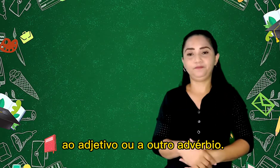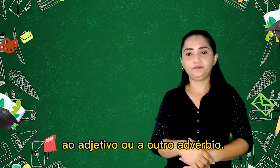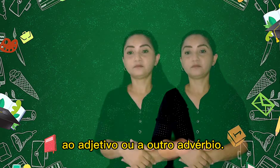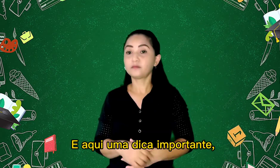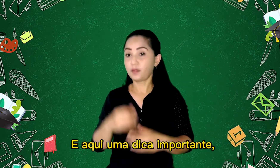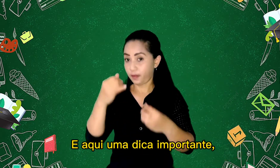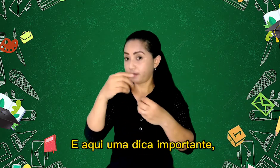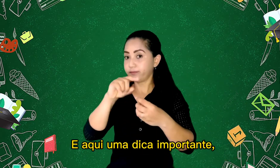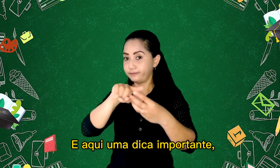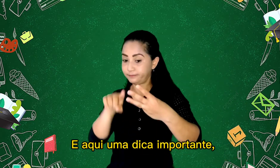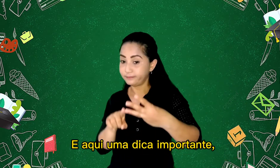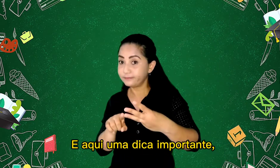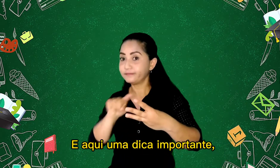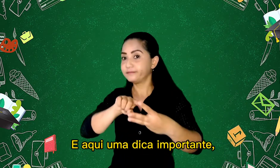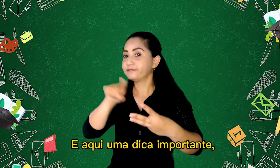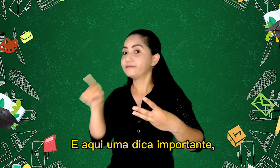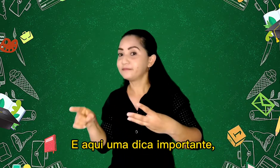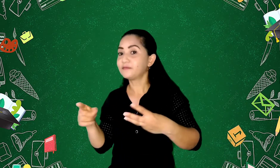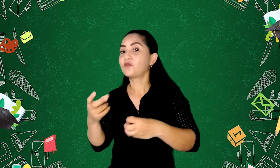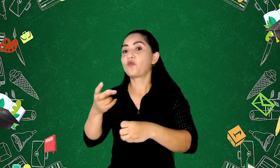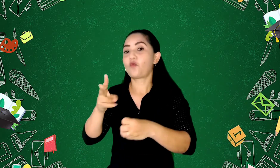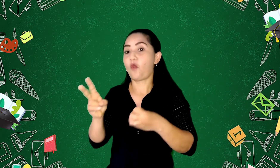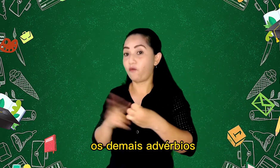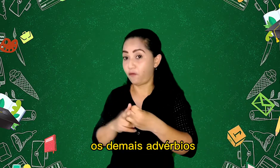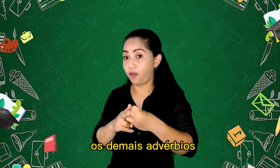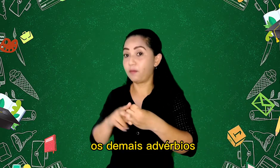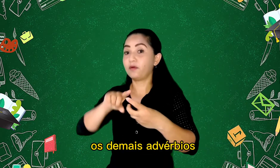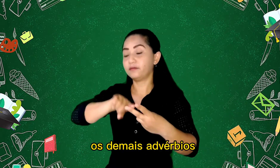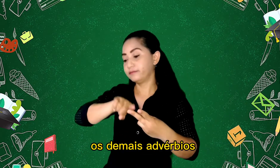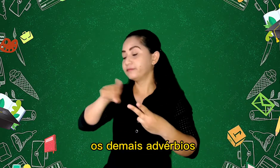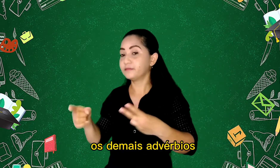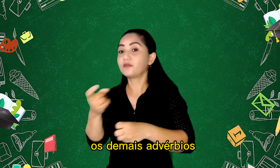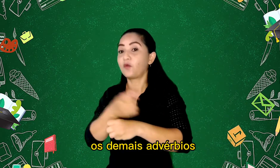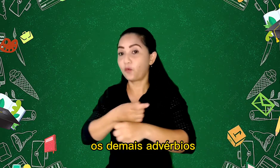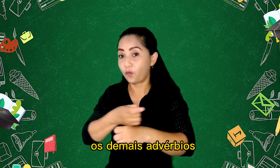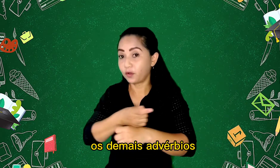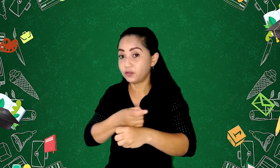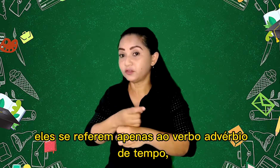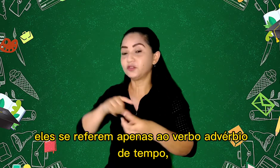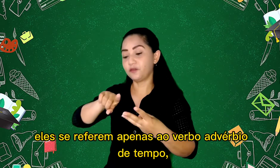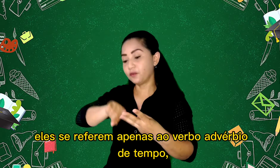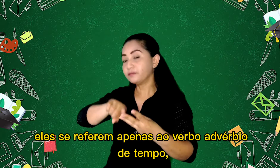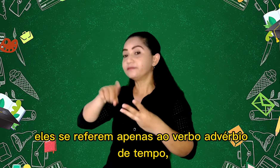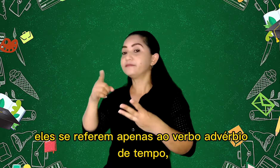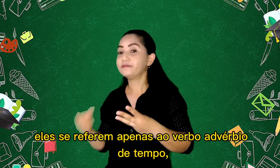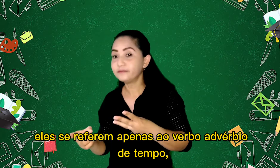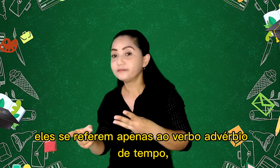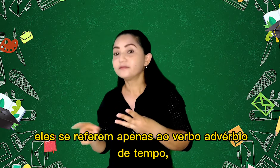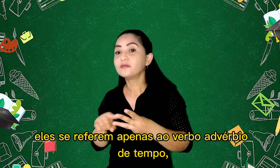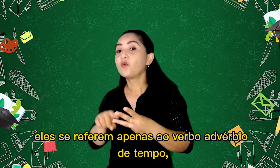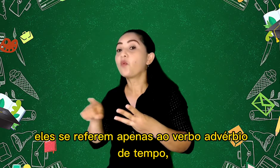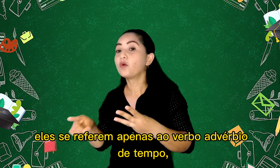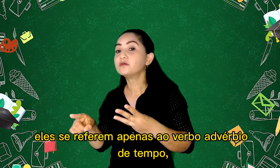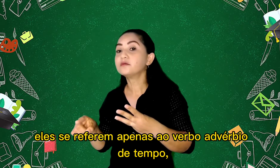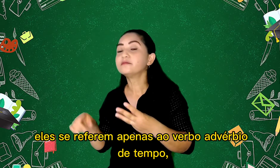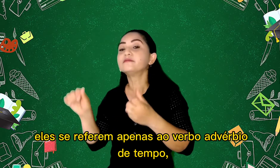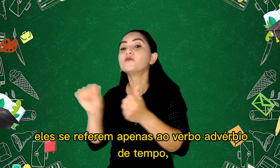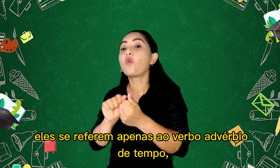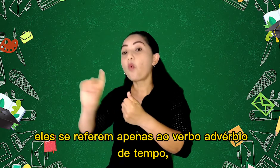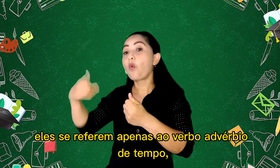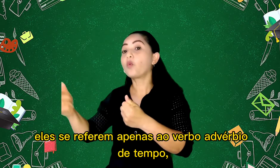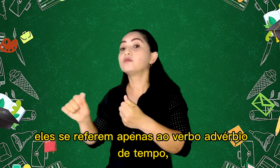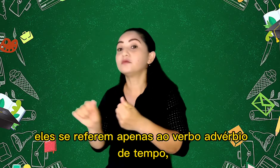advérbio. E aqui uma dica importante. Os demais advérbios, eles se referem apenas